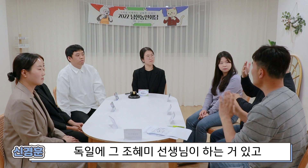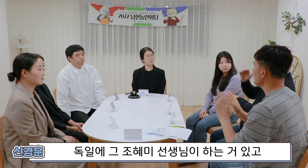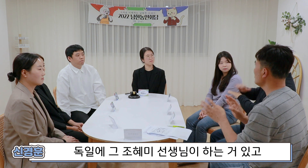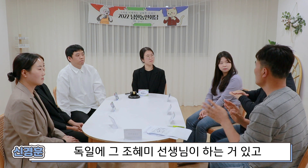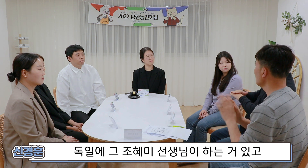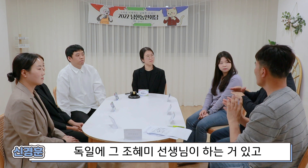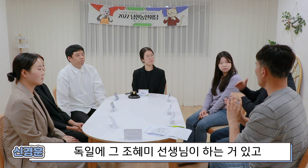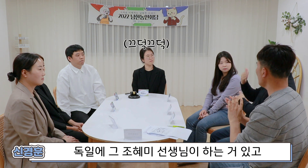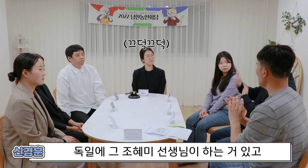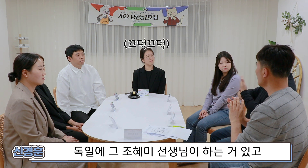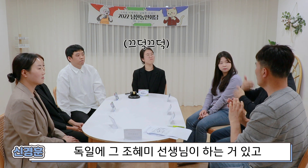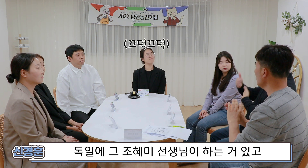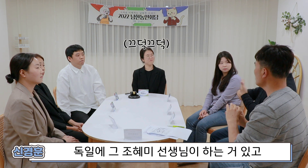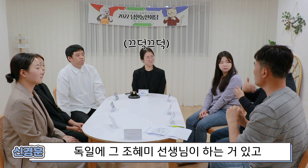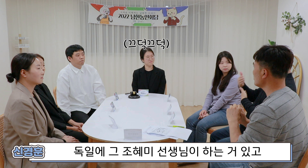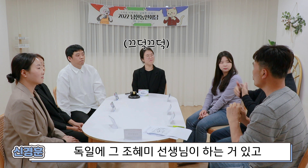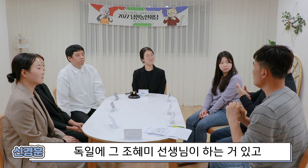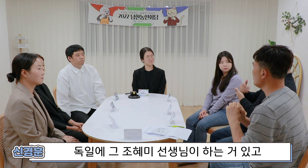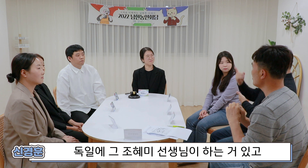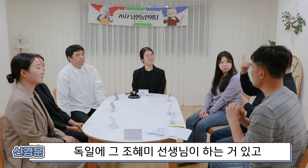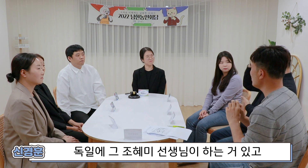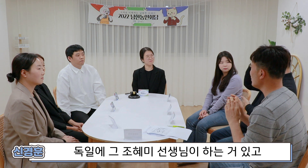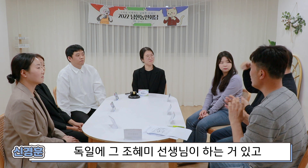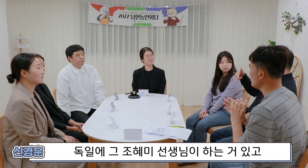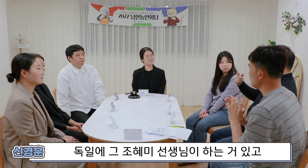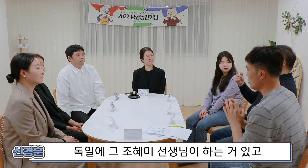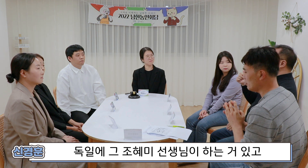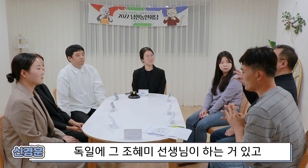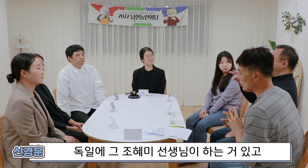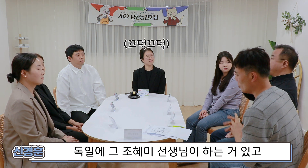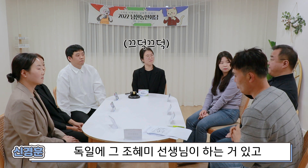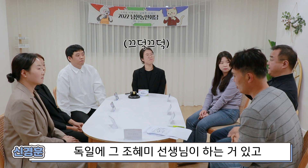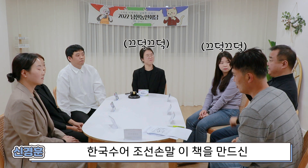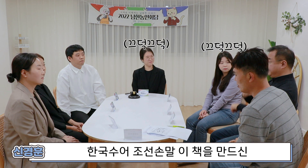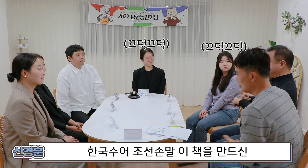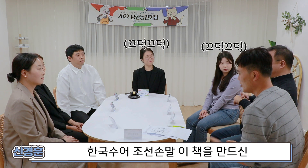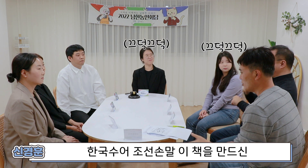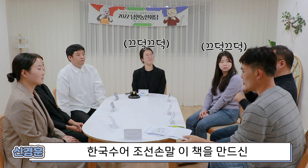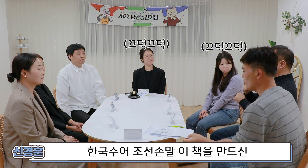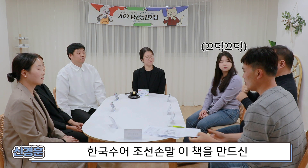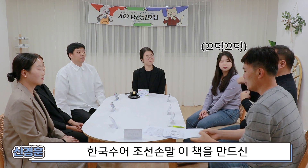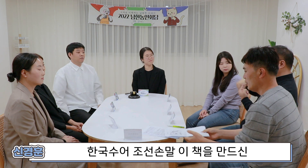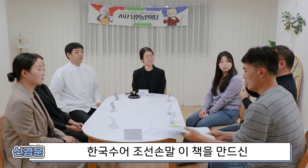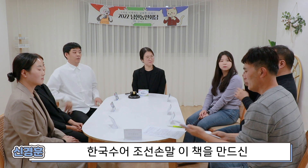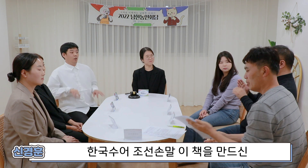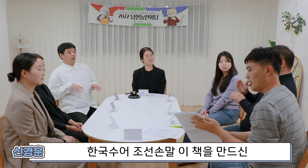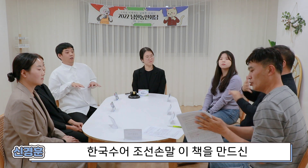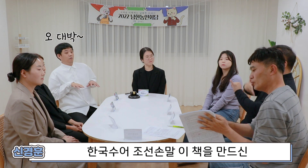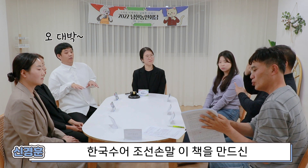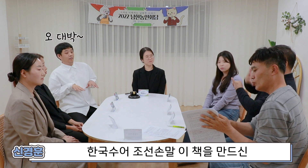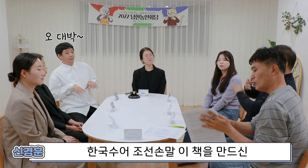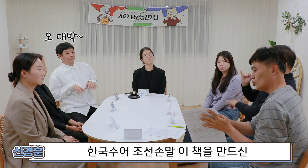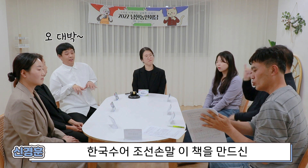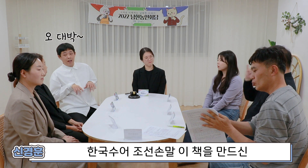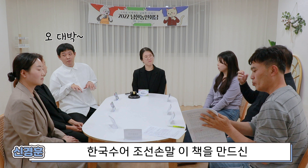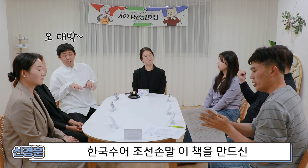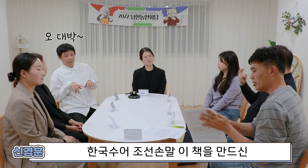아시죠? 독일에서 그 조혜미 선생님이 지금 하는 거 있고 그리고 이제 한국수 조선선말 이